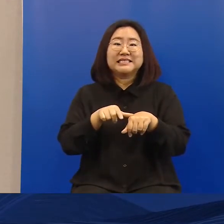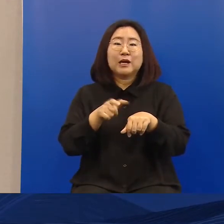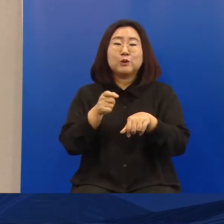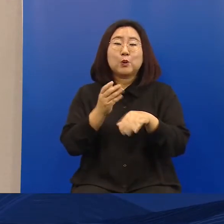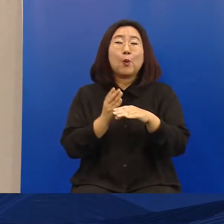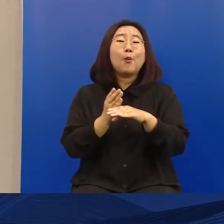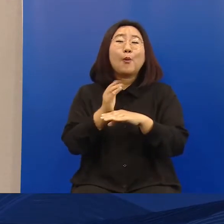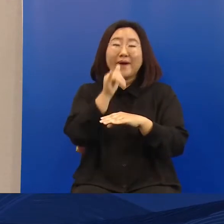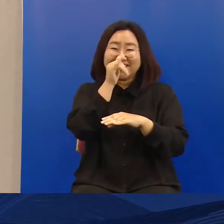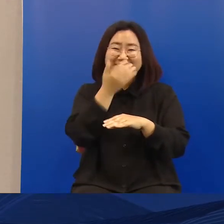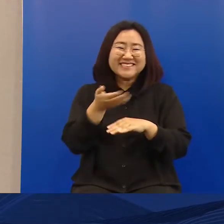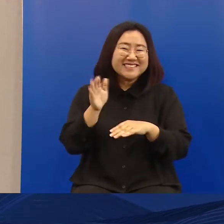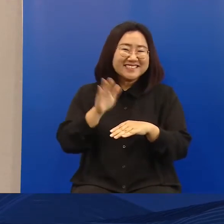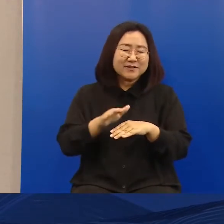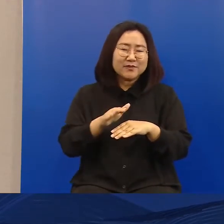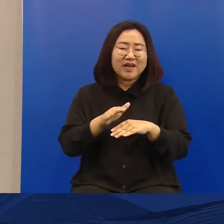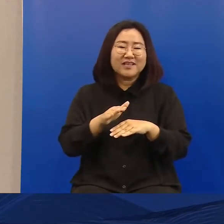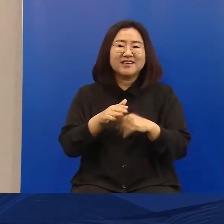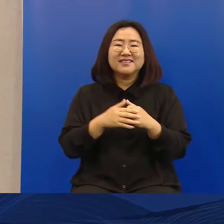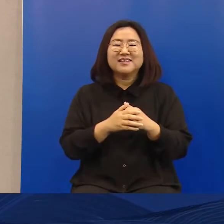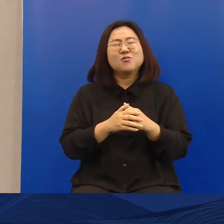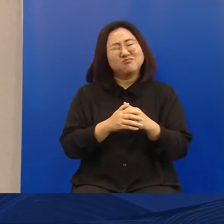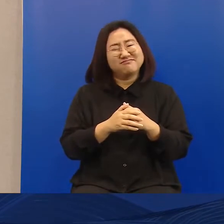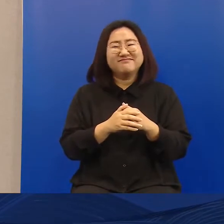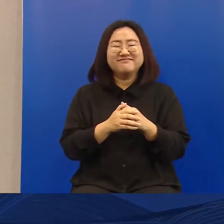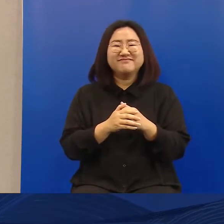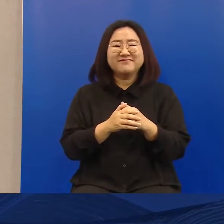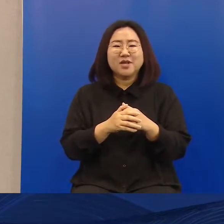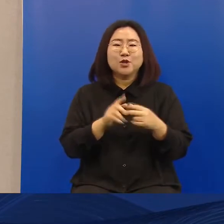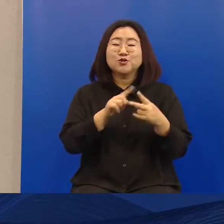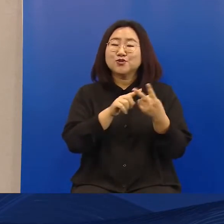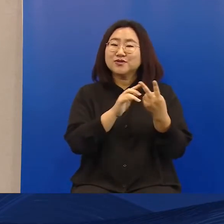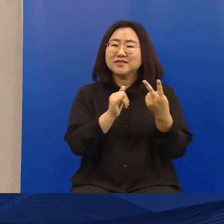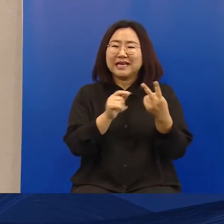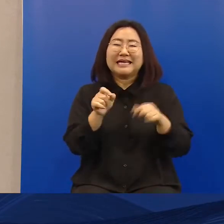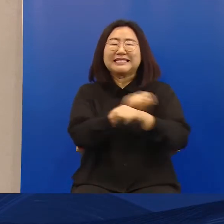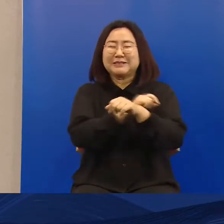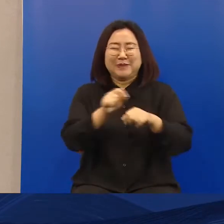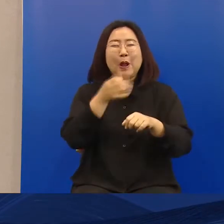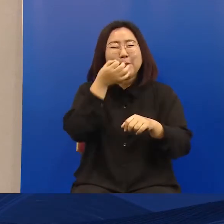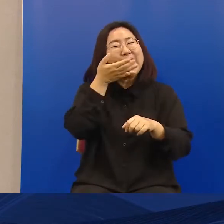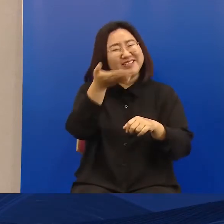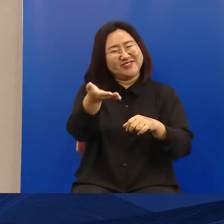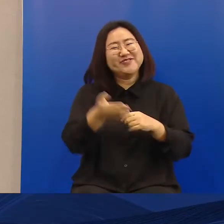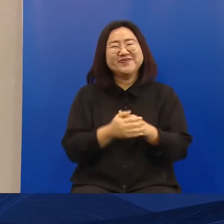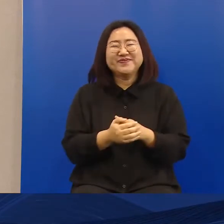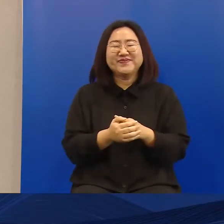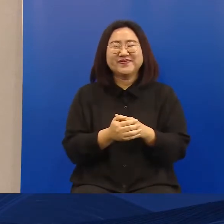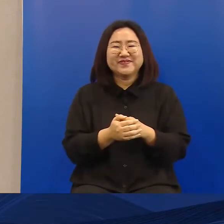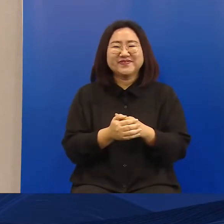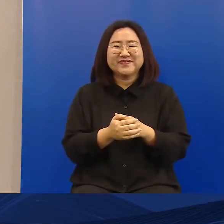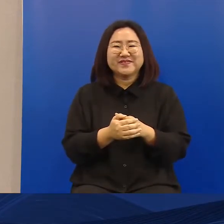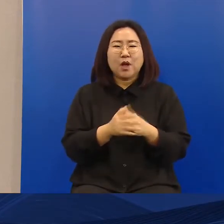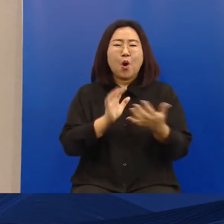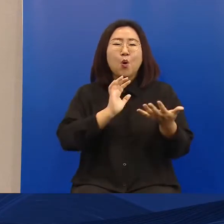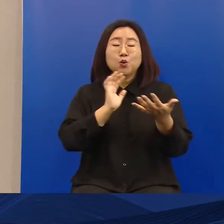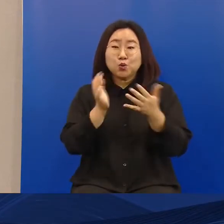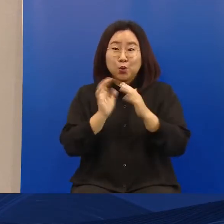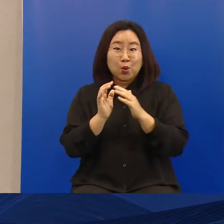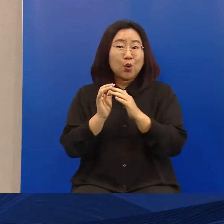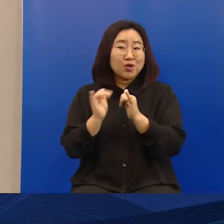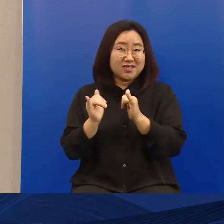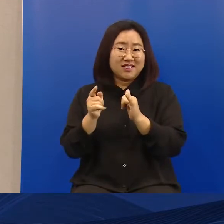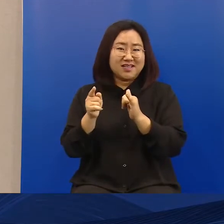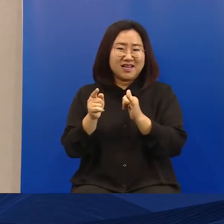시간을 초과했지만 이왕 이렇게 된 거 하여튼 두 분은 특별하게 봐드리겠습니다. 이제 이